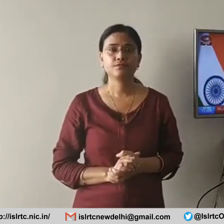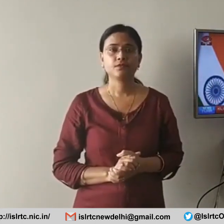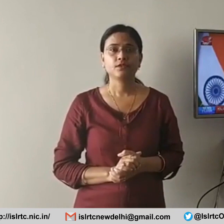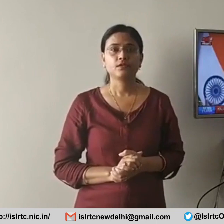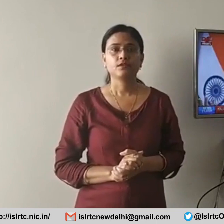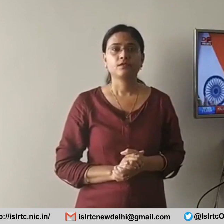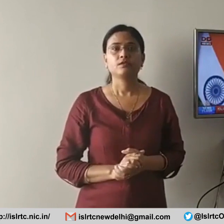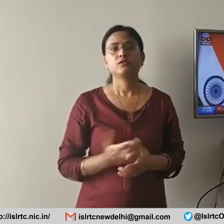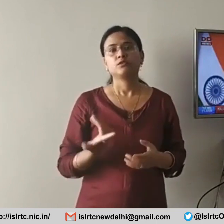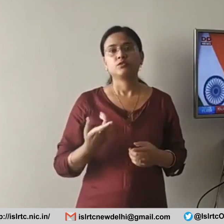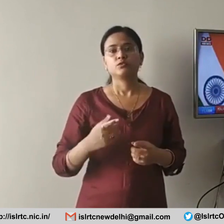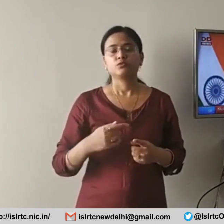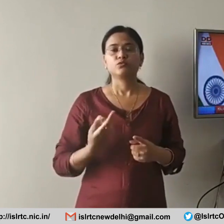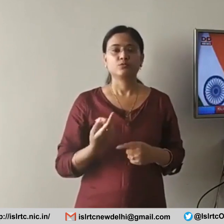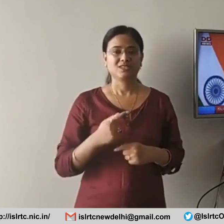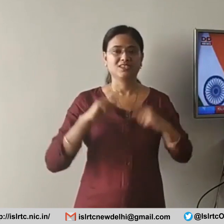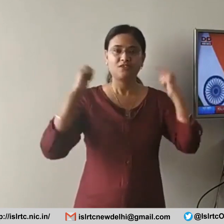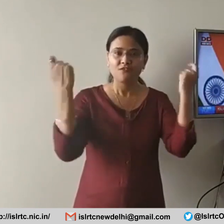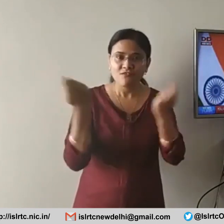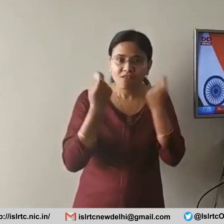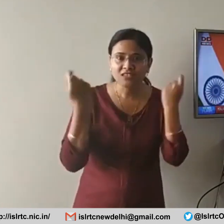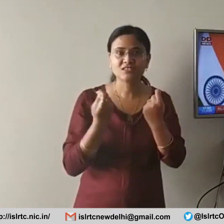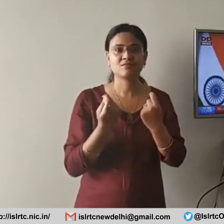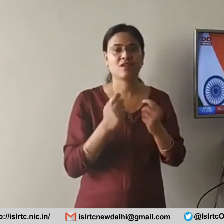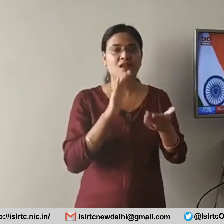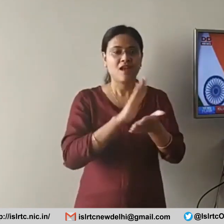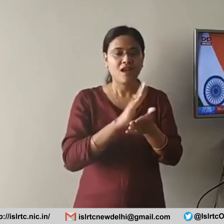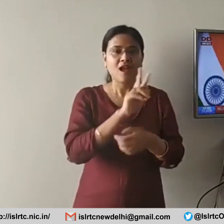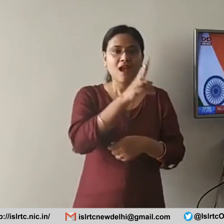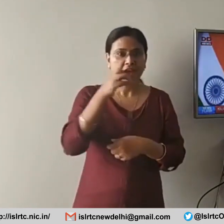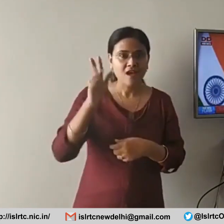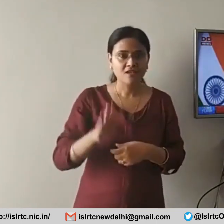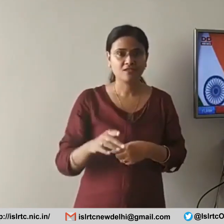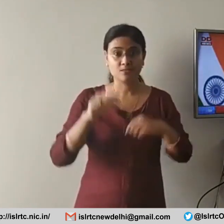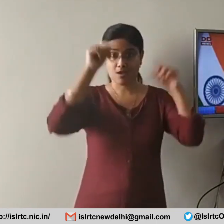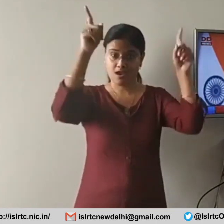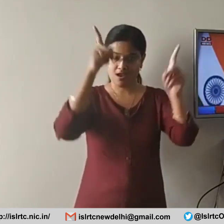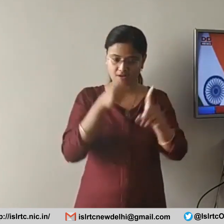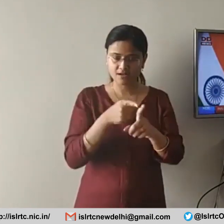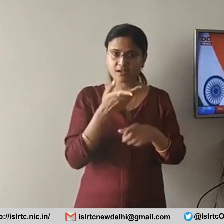अलग अलग त्योहारों का भी समय है, और वैसे भी भारत तो